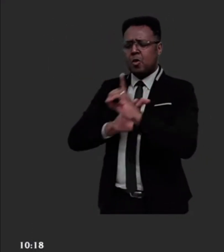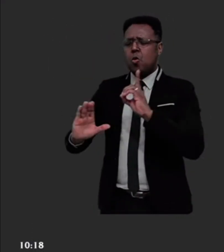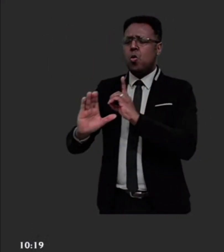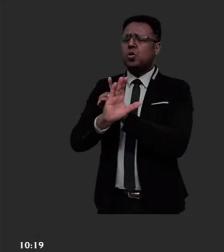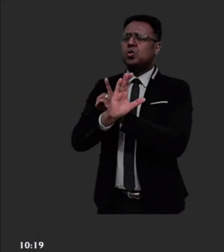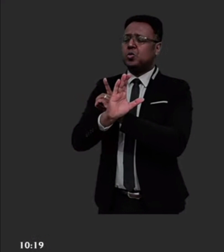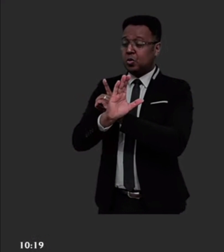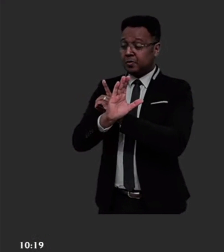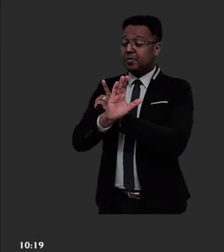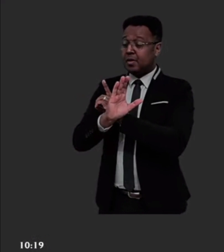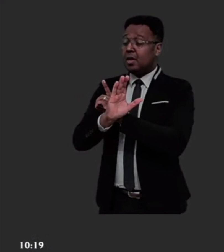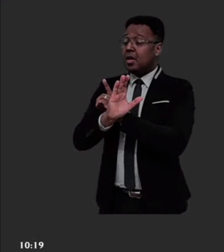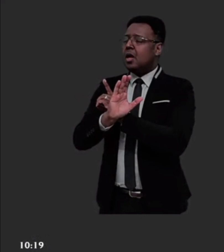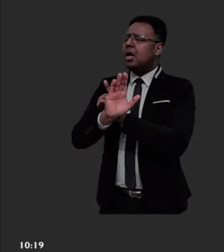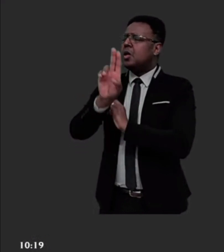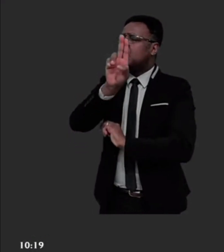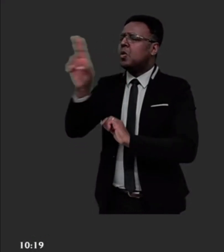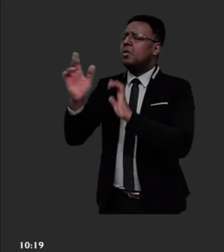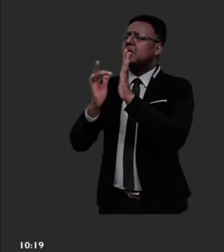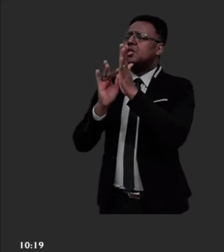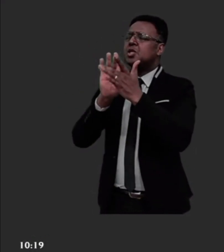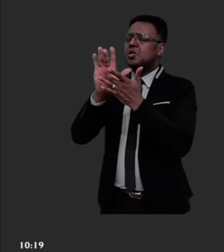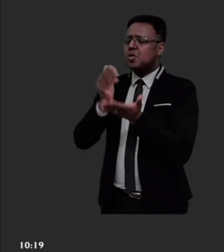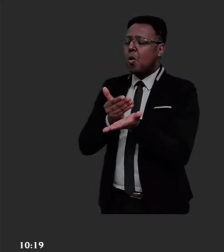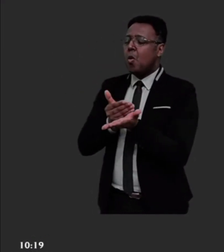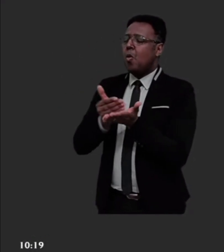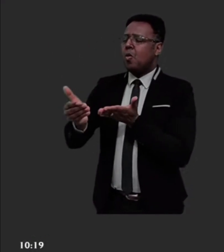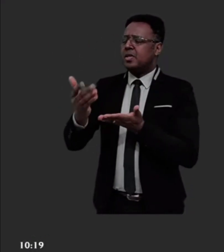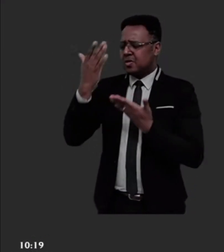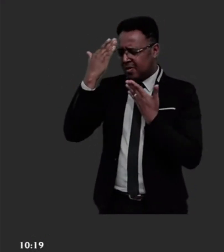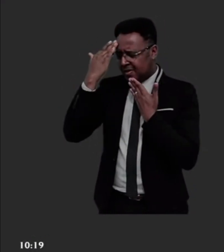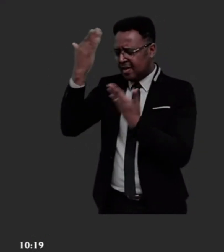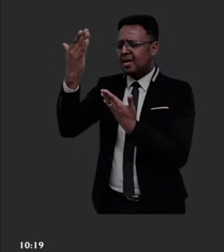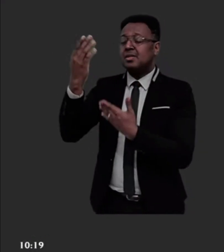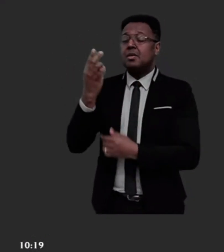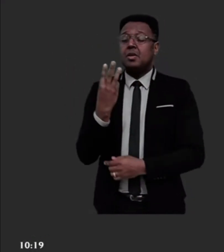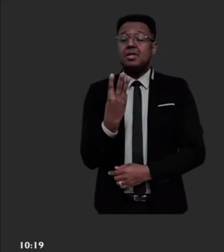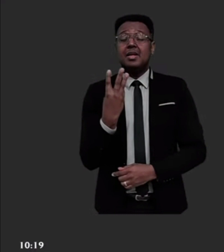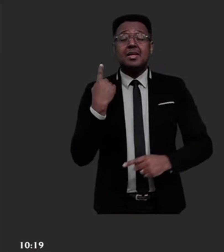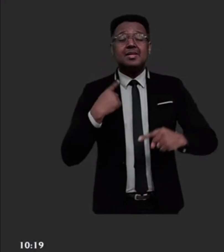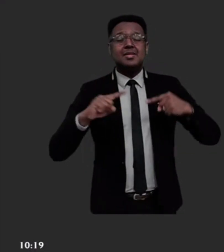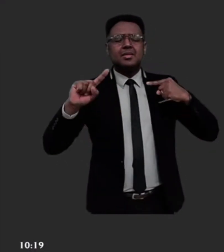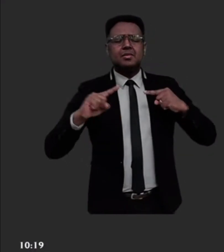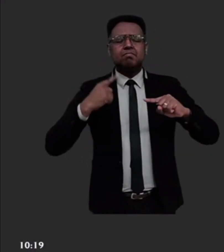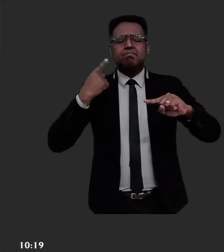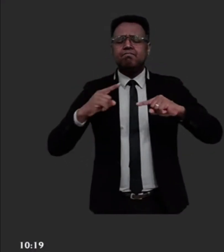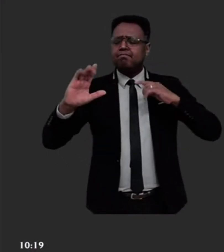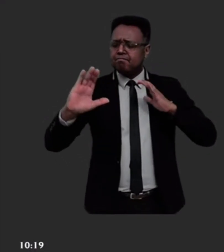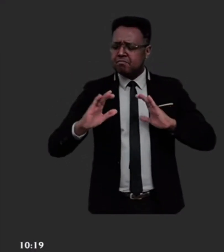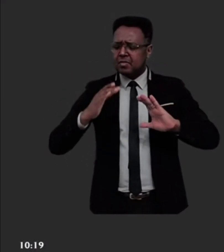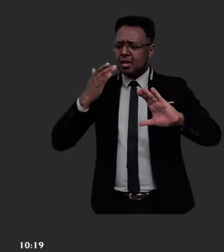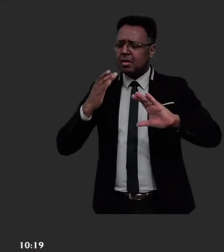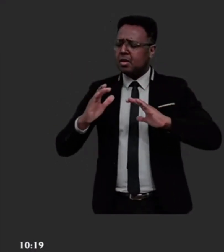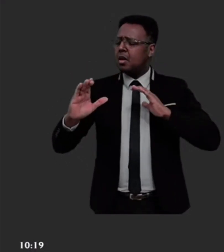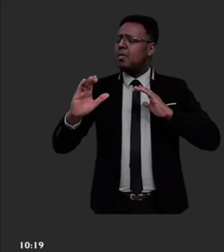nome do Senhor Jesus. Aleluia. Pelos três hinos que cantamos e tocamos em louvores e adorações e súplicas